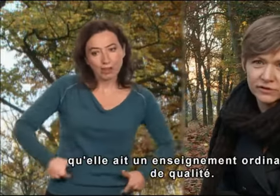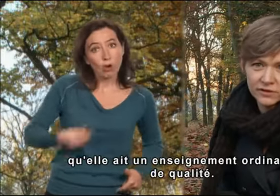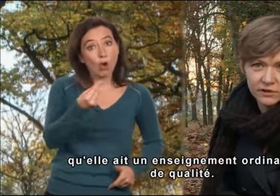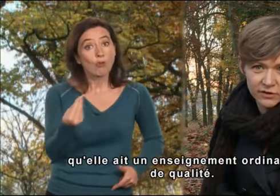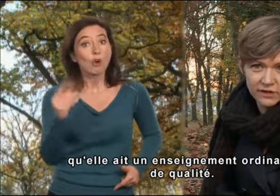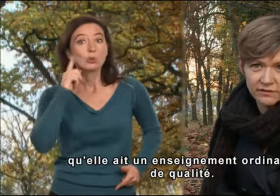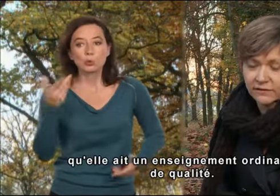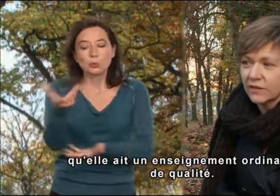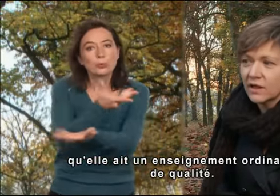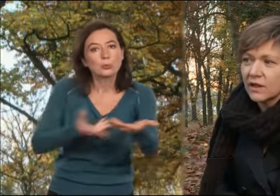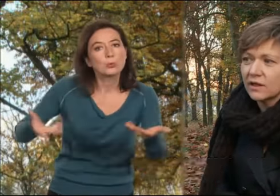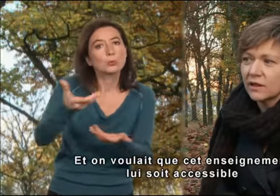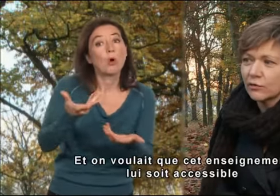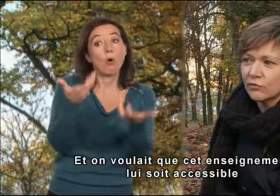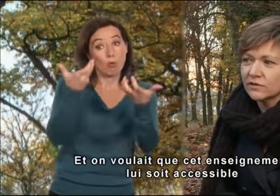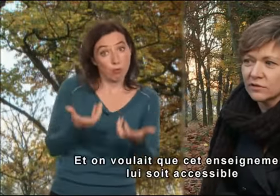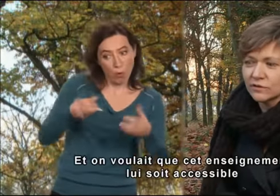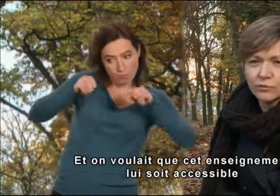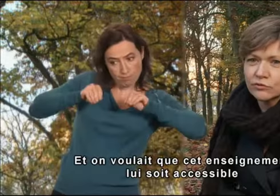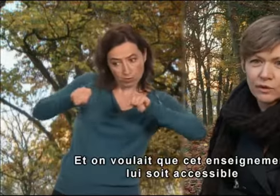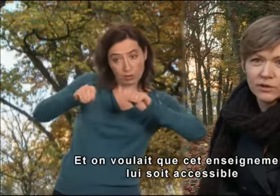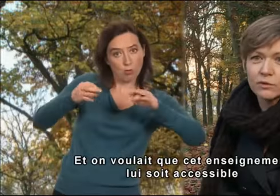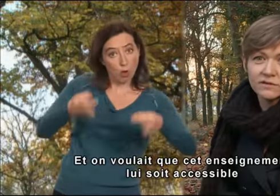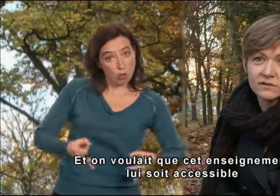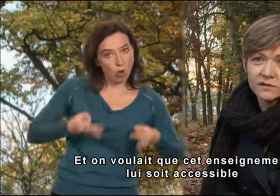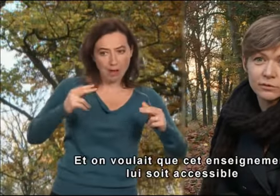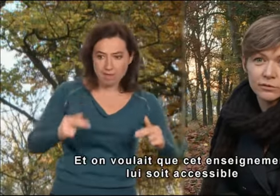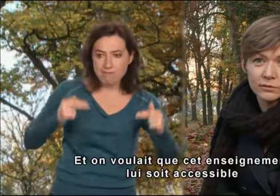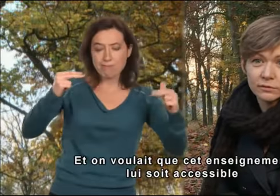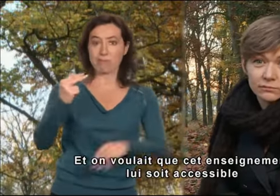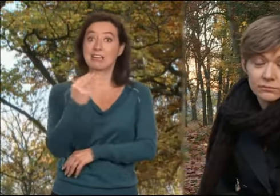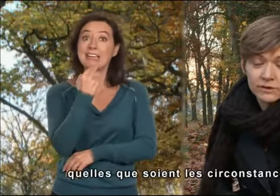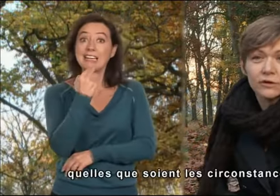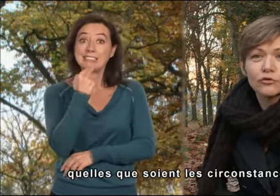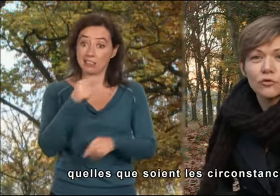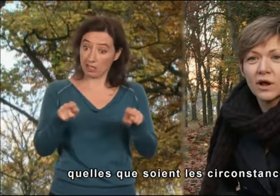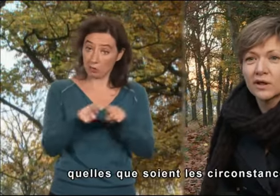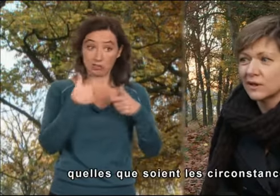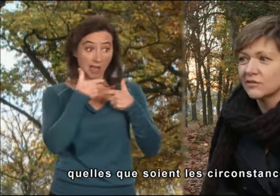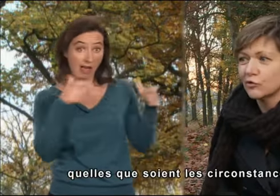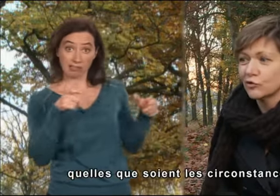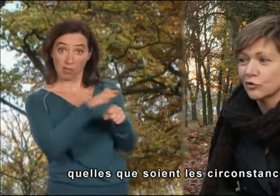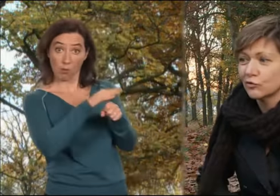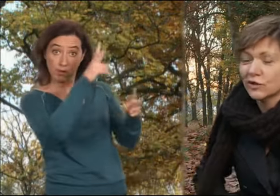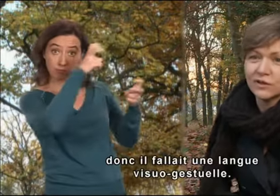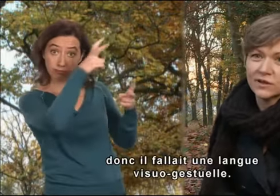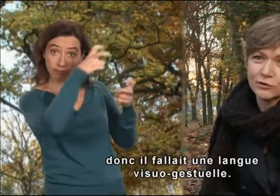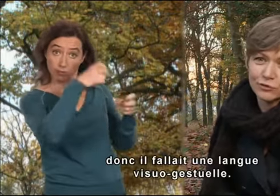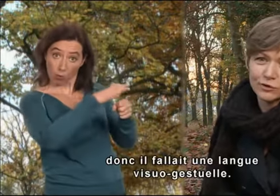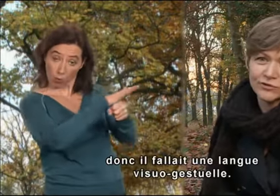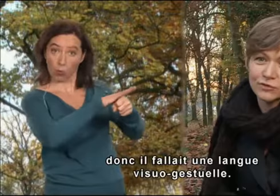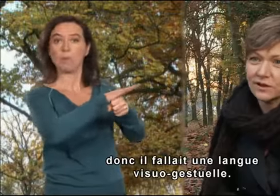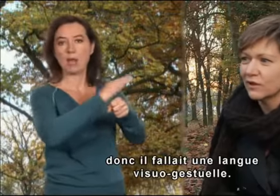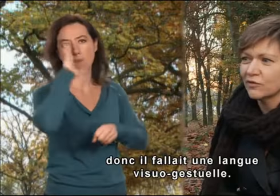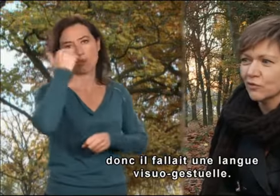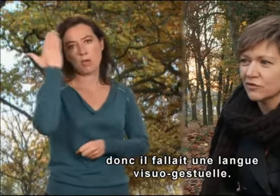enseignement ordinaire de qualité. Et on voulait que cet enseignement lui soit pleinement accessible, quelles que soient les circonstances. Donc il fallait une